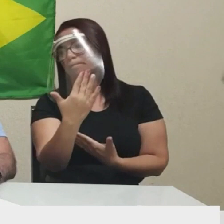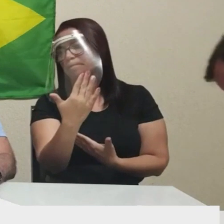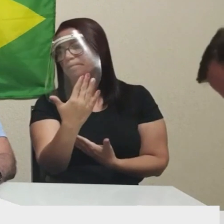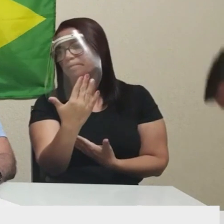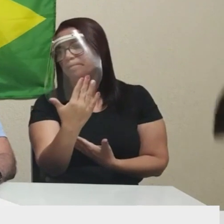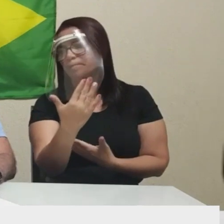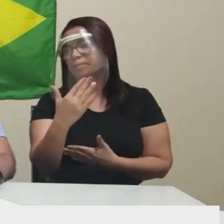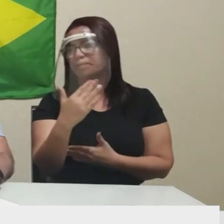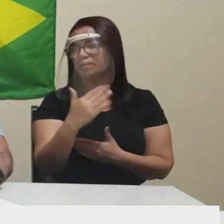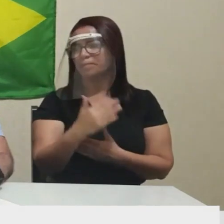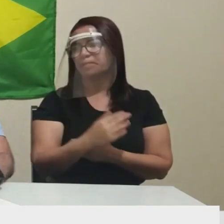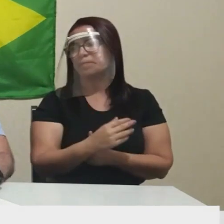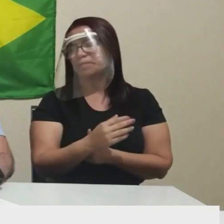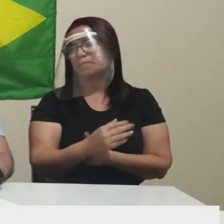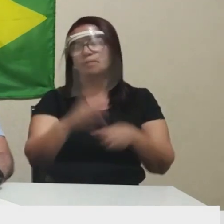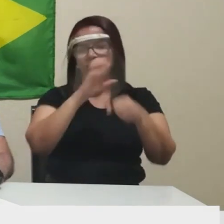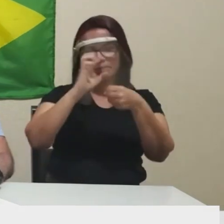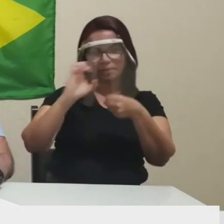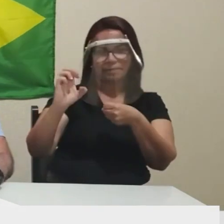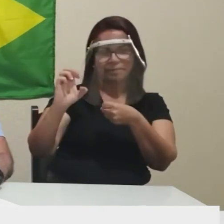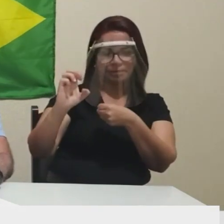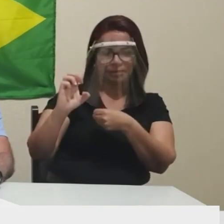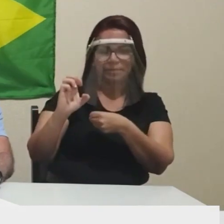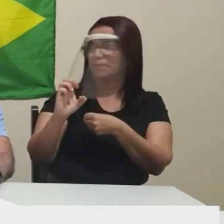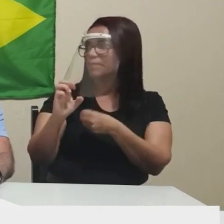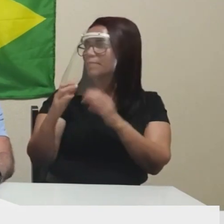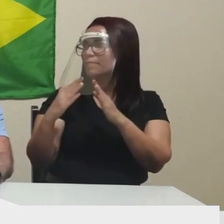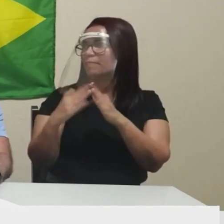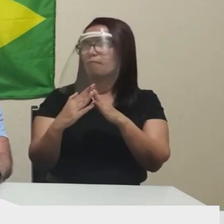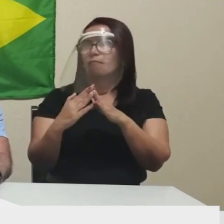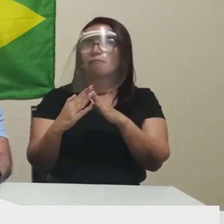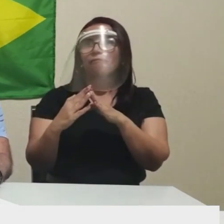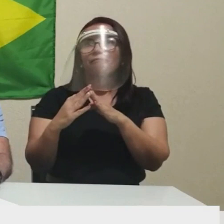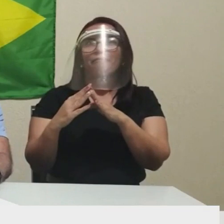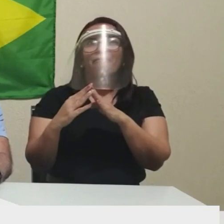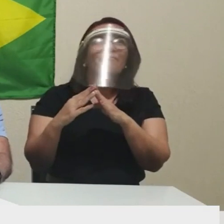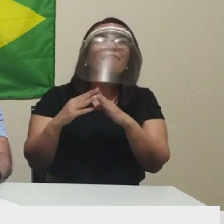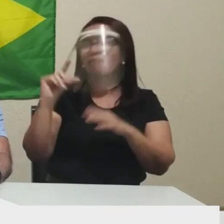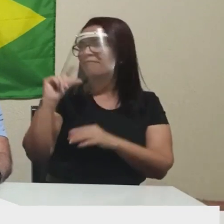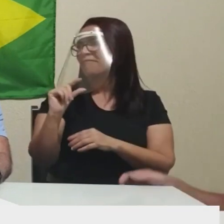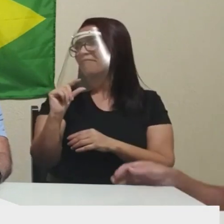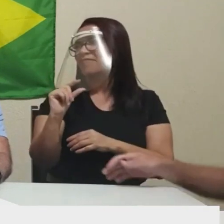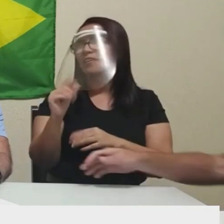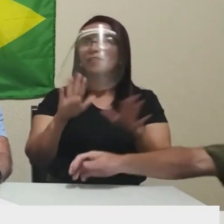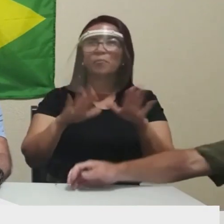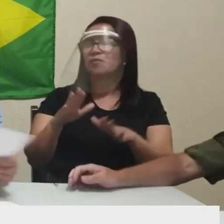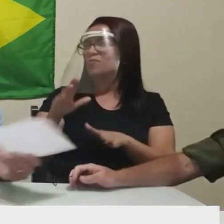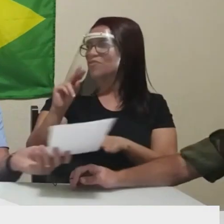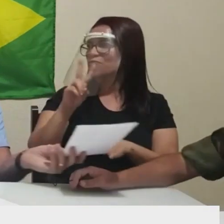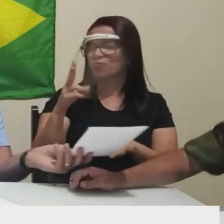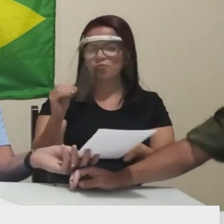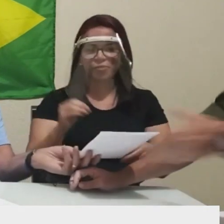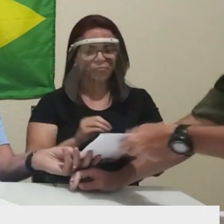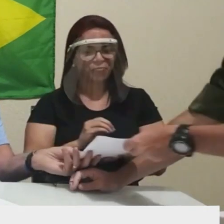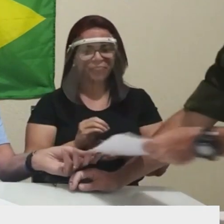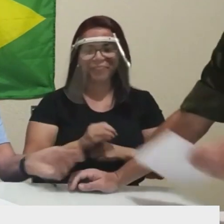obrigado à Igreja Batista de outra lá. Igreja pequena, tem quantos membros lá? Poucos, né? 300? Não,